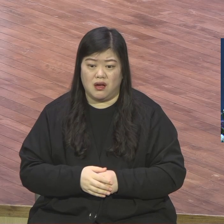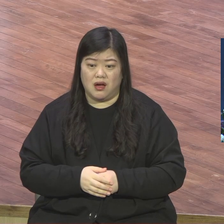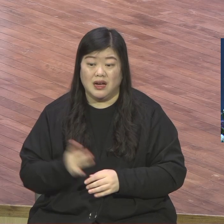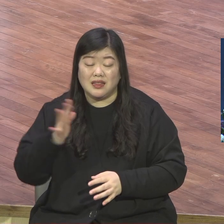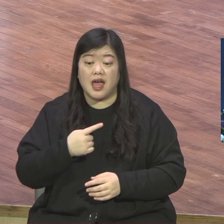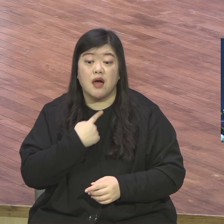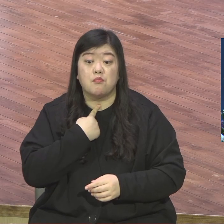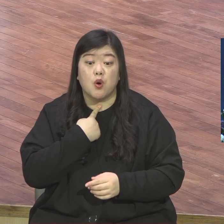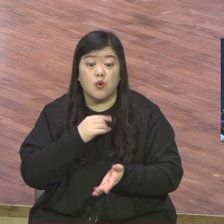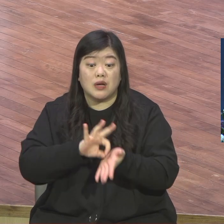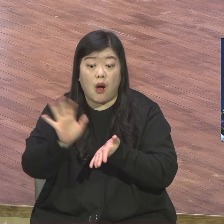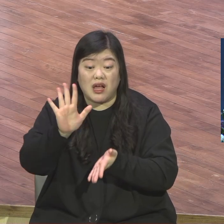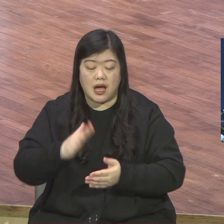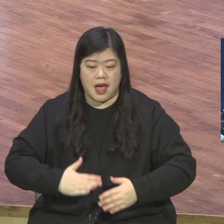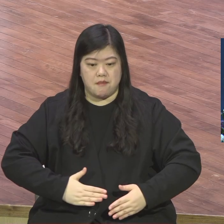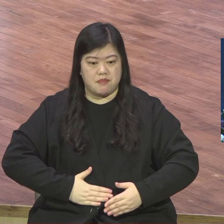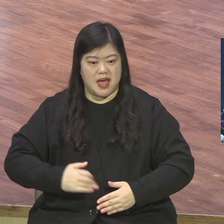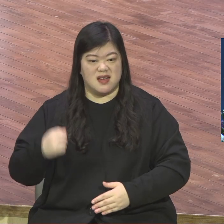복식호흡 하기 때문에